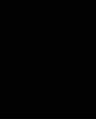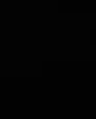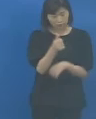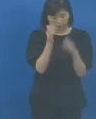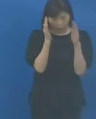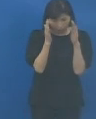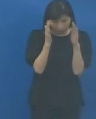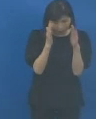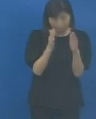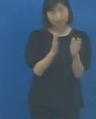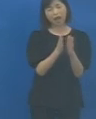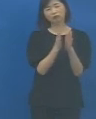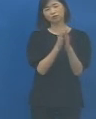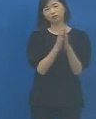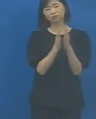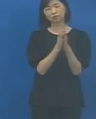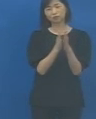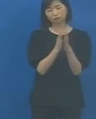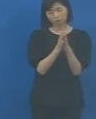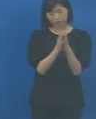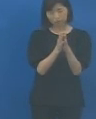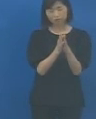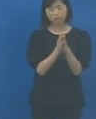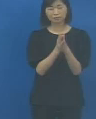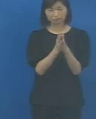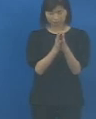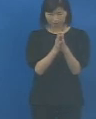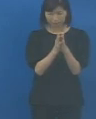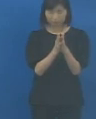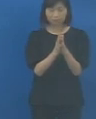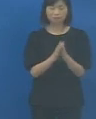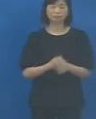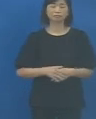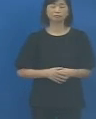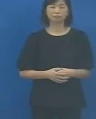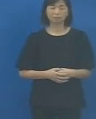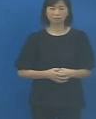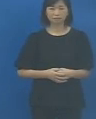わりに、まずはこう拍手を送らさせていただきたいと思います。